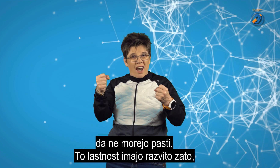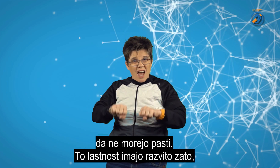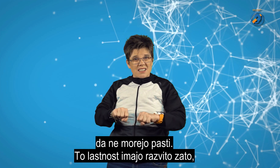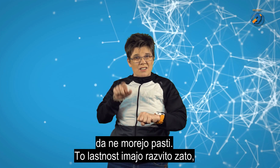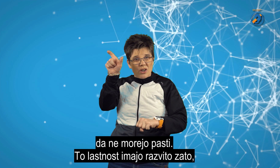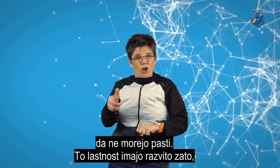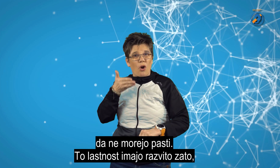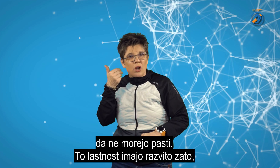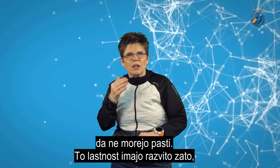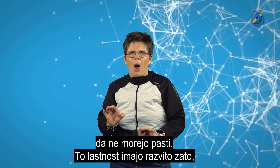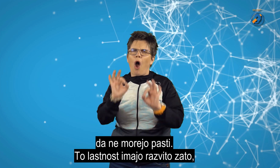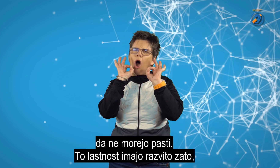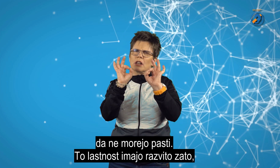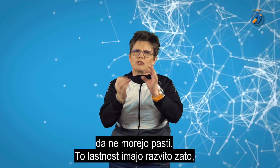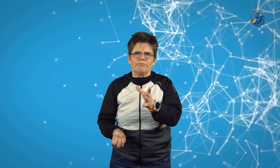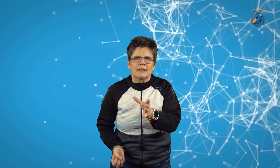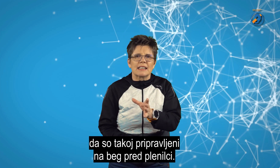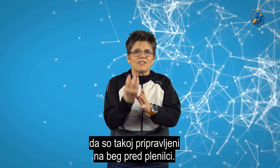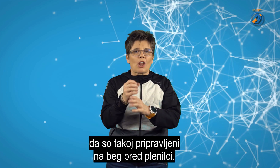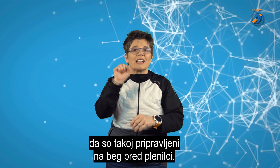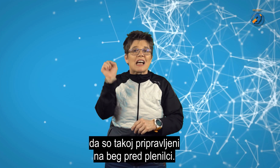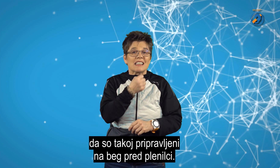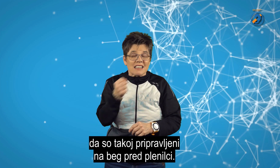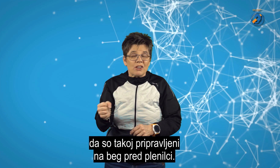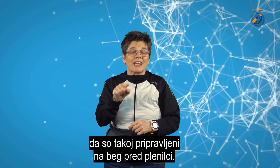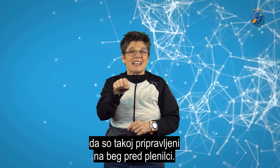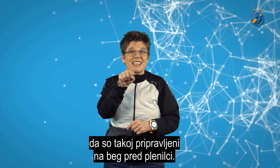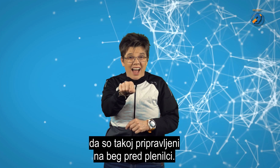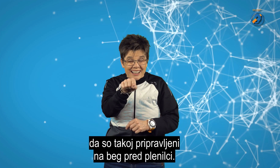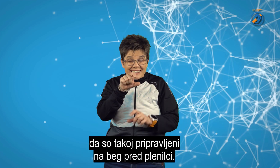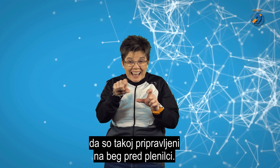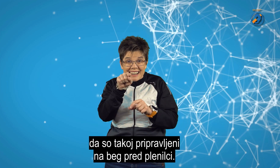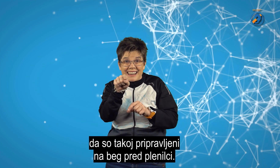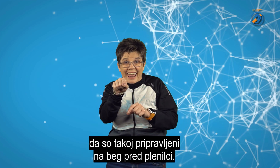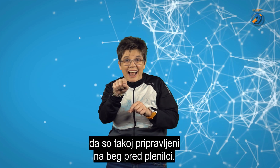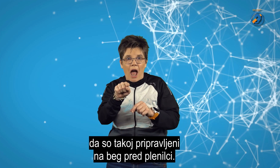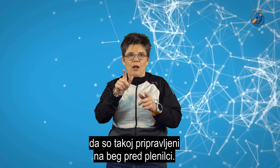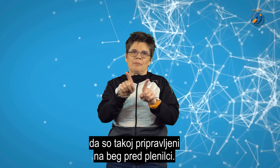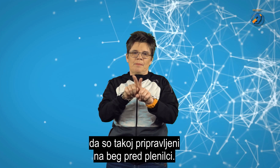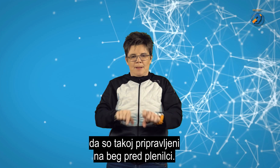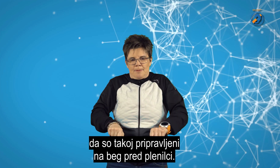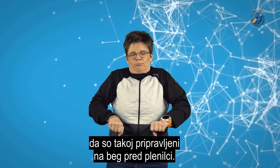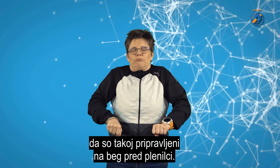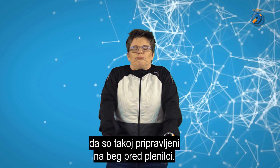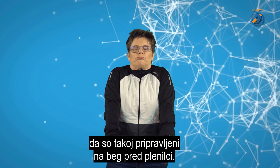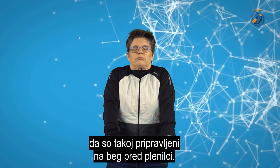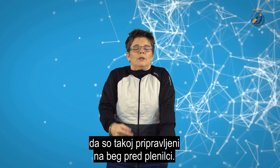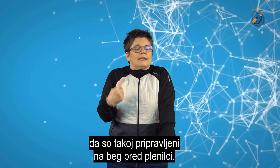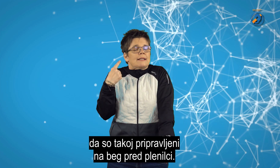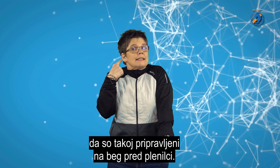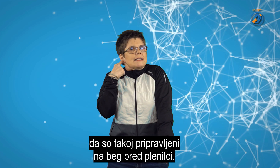To lastnost imajo razvito zato, da so takoj pripravljeni na beg pred plenilci.